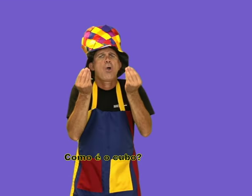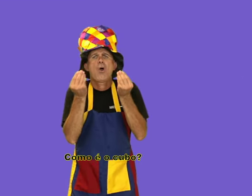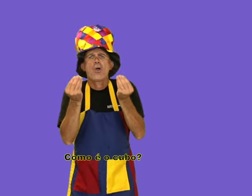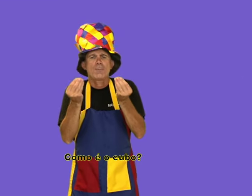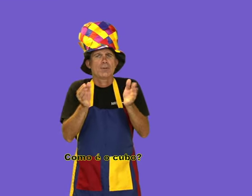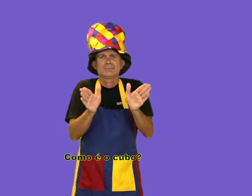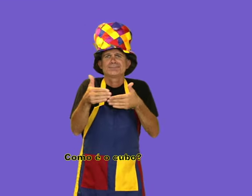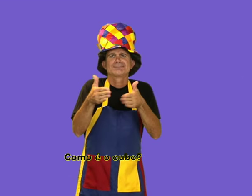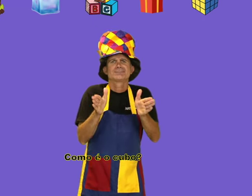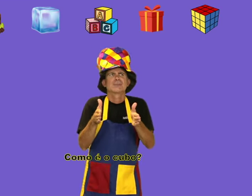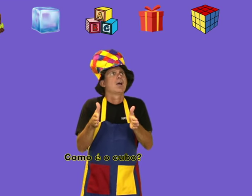Como é o cubo?